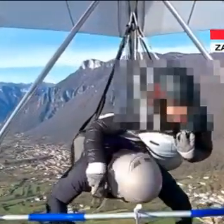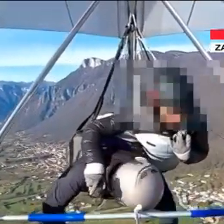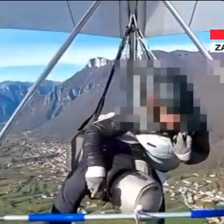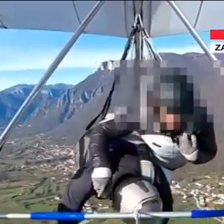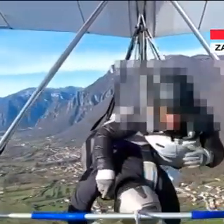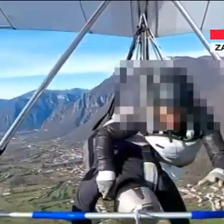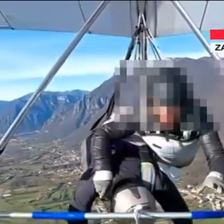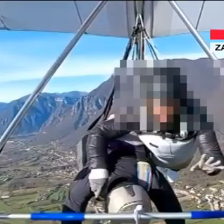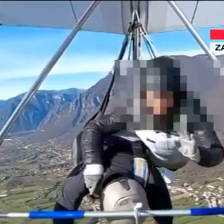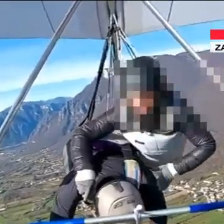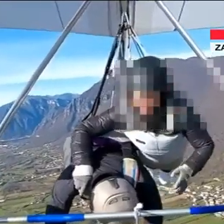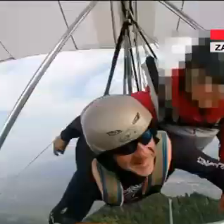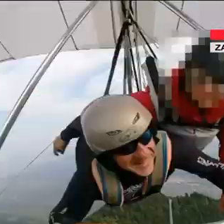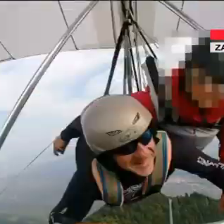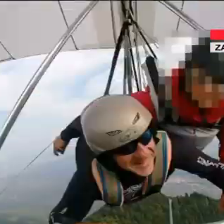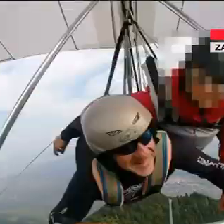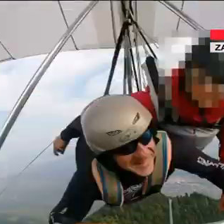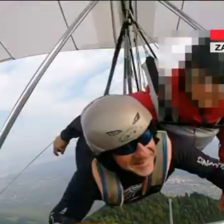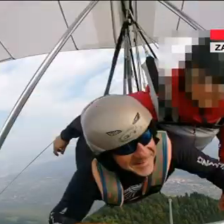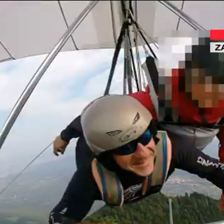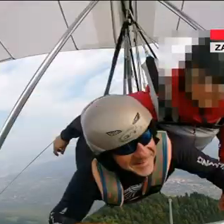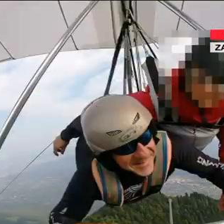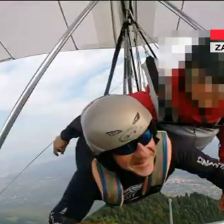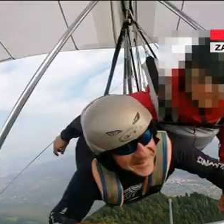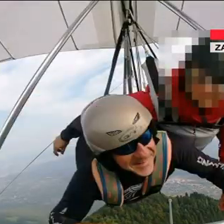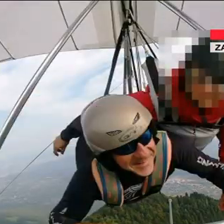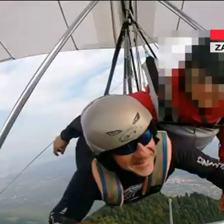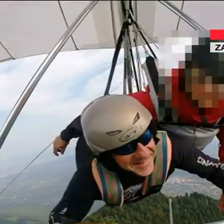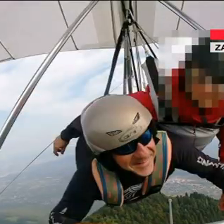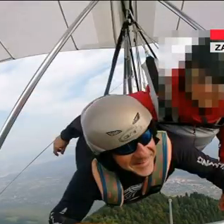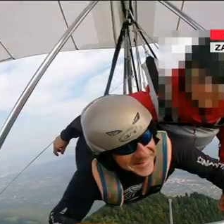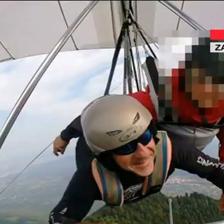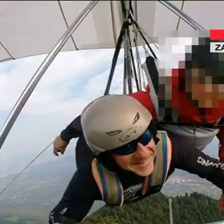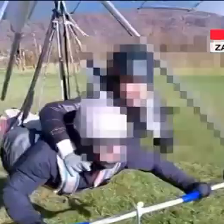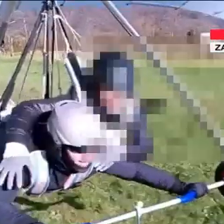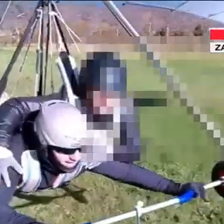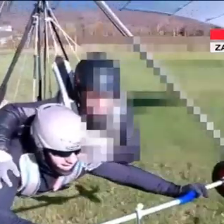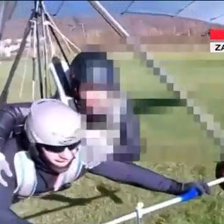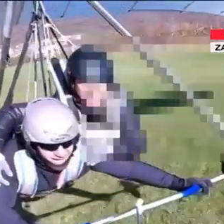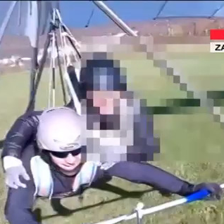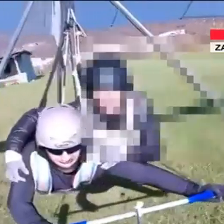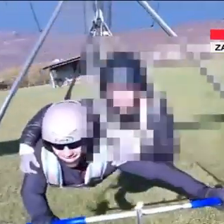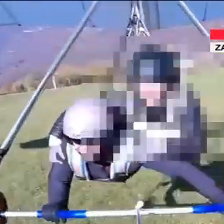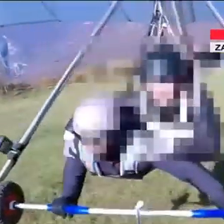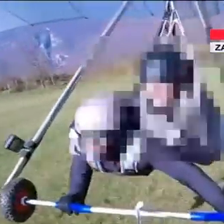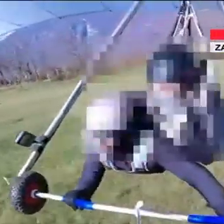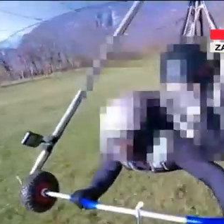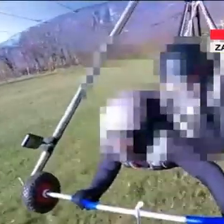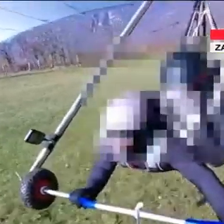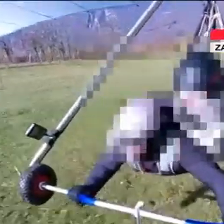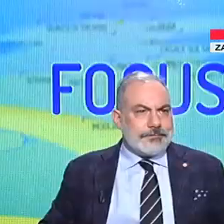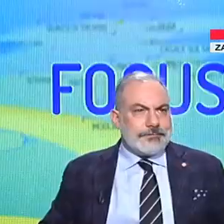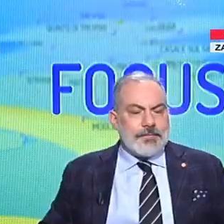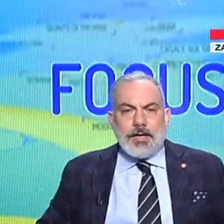Emozione, portava le persone ad avvicinarsi al volo in deltaplano in piena sicurezza, come dimostrano le foto e i video pubblicati dallo stesso Baratto sui